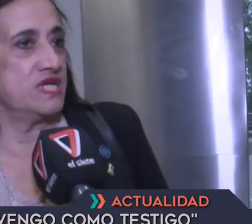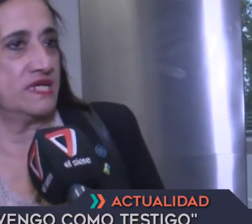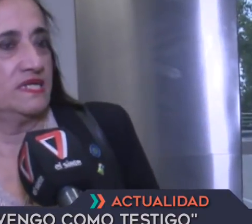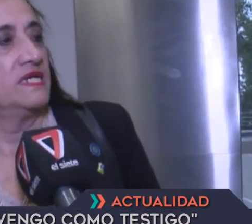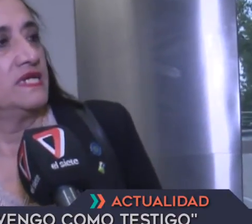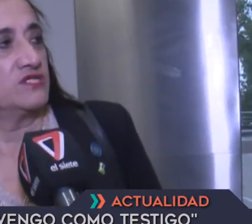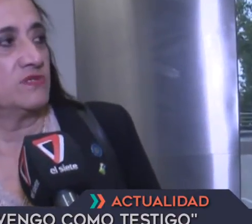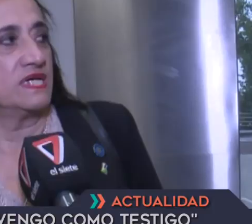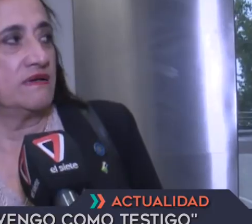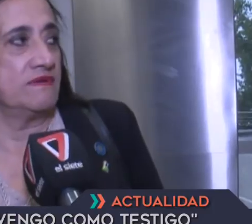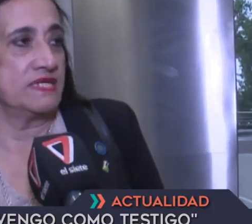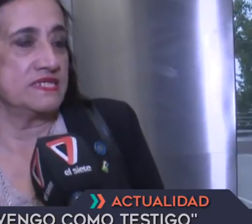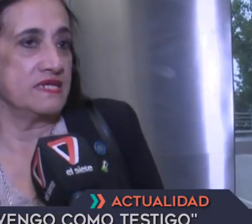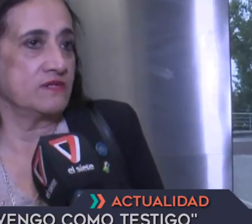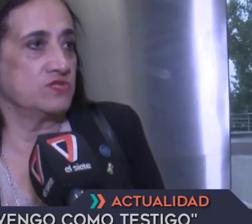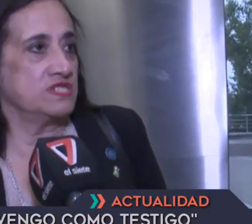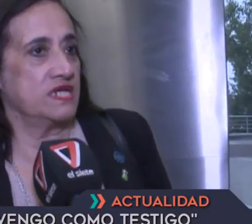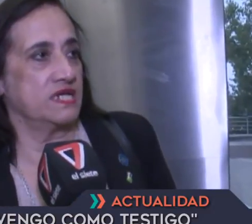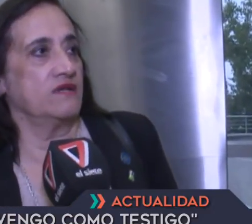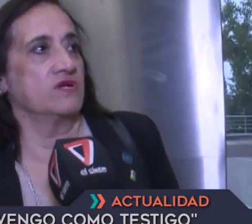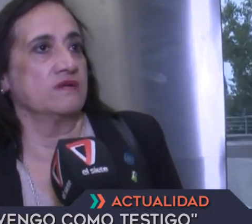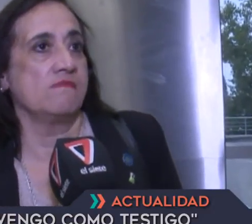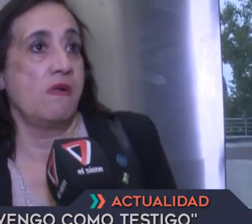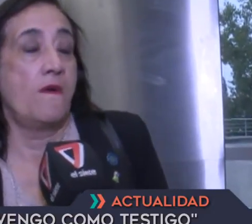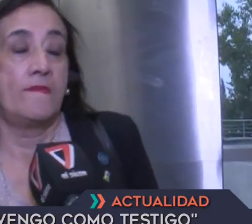yo quiera. Eso va a decidir la justicia,